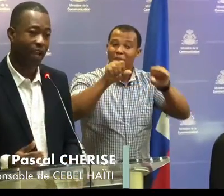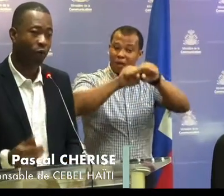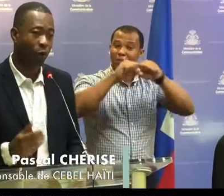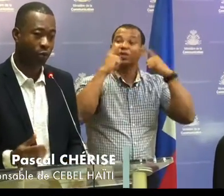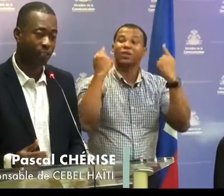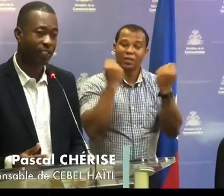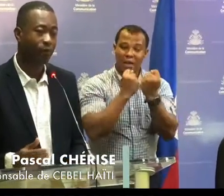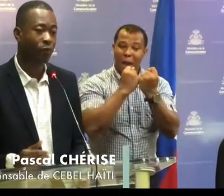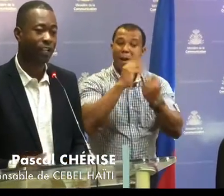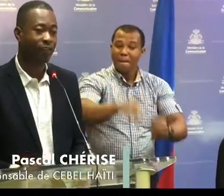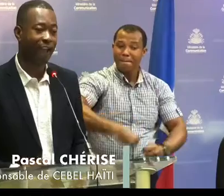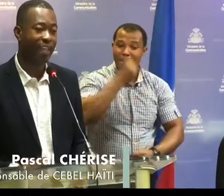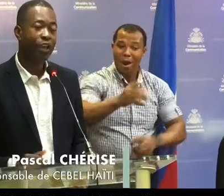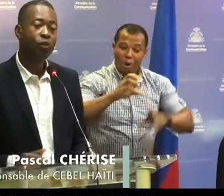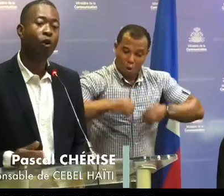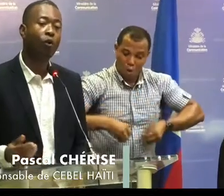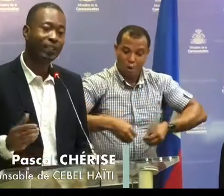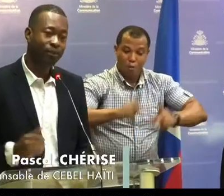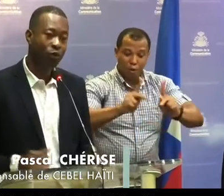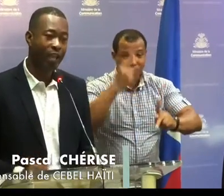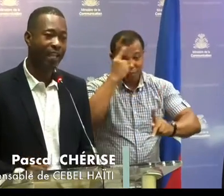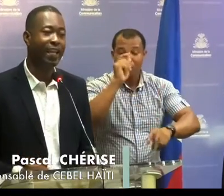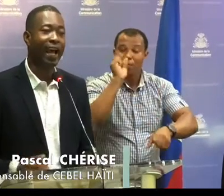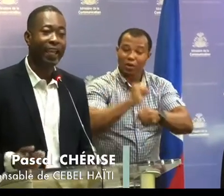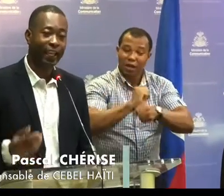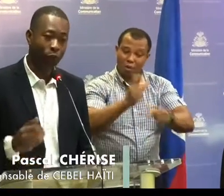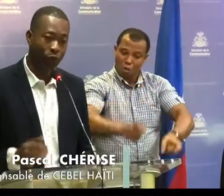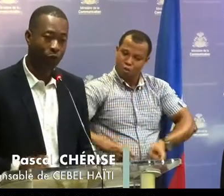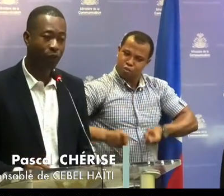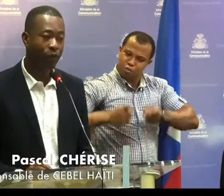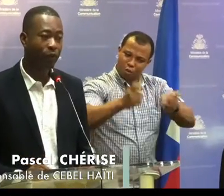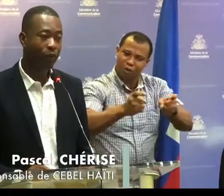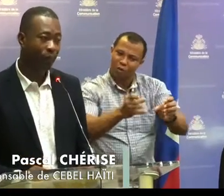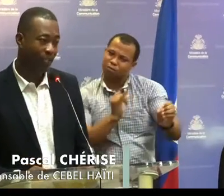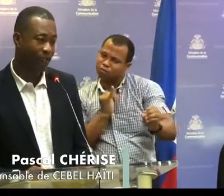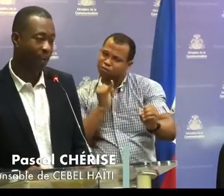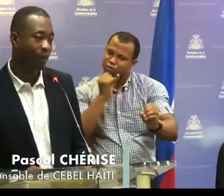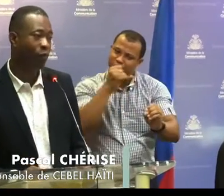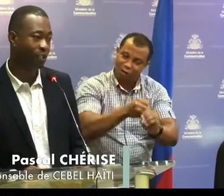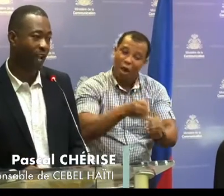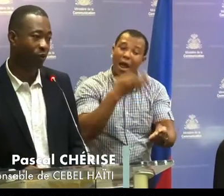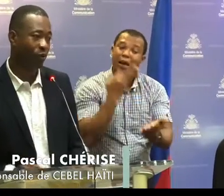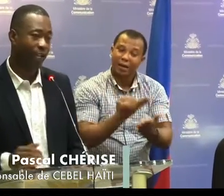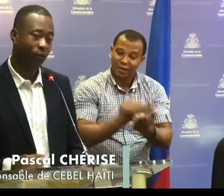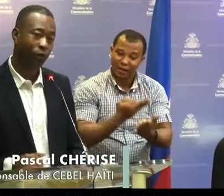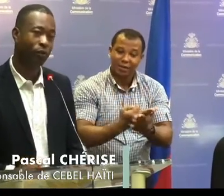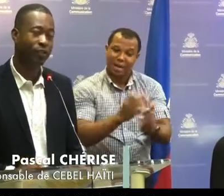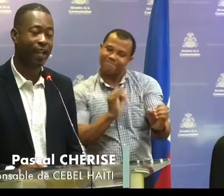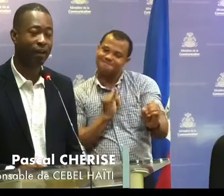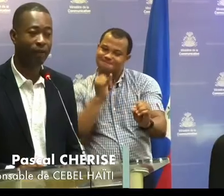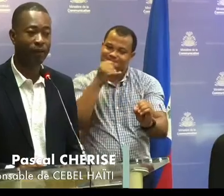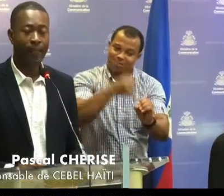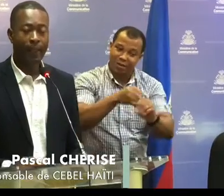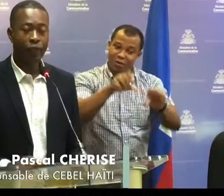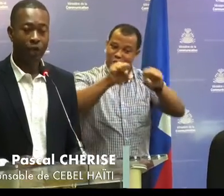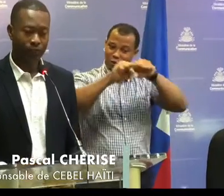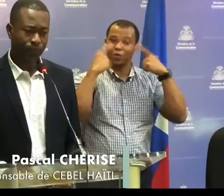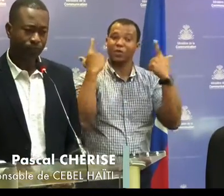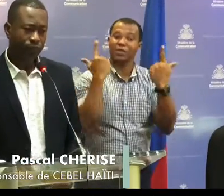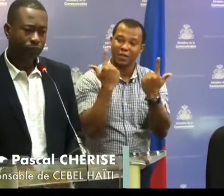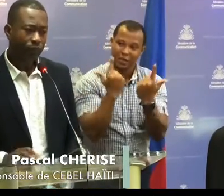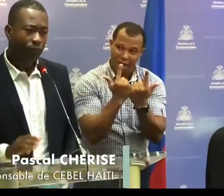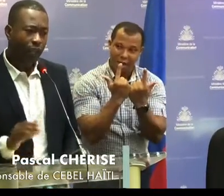moun sa opportunité pour yo travail, yo contribuer dans inclus financièrement moun sa yo, inclus socialement.